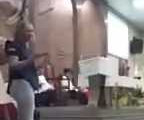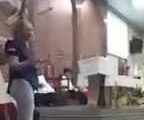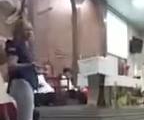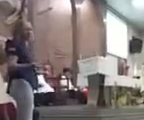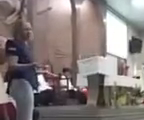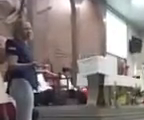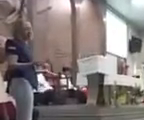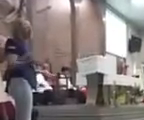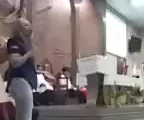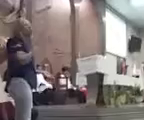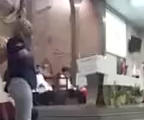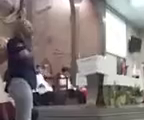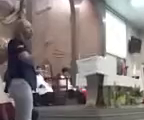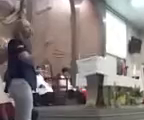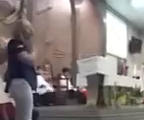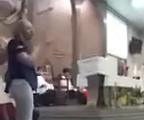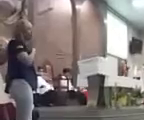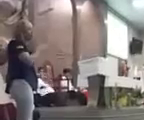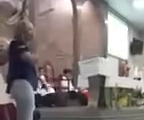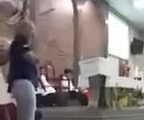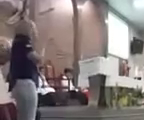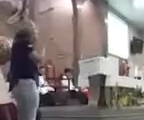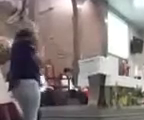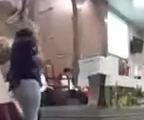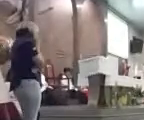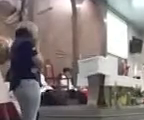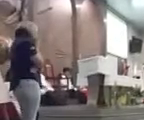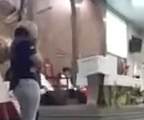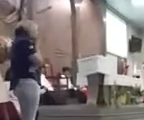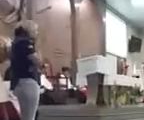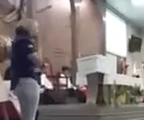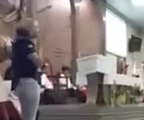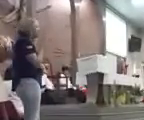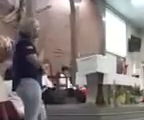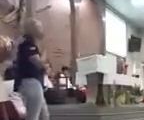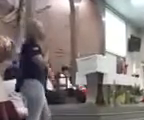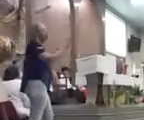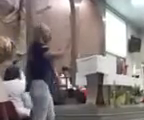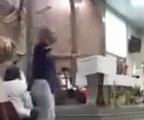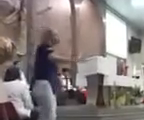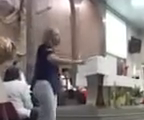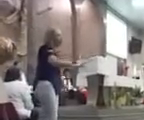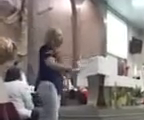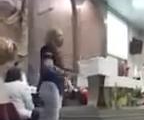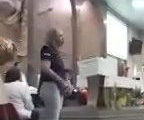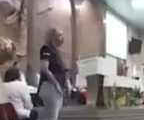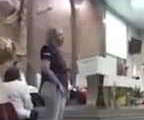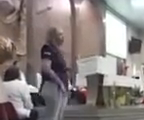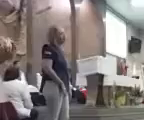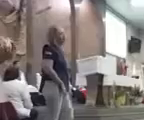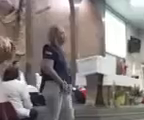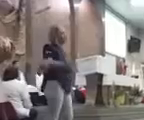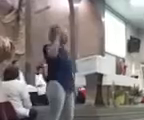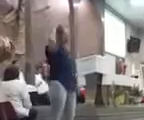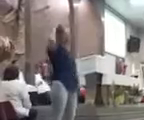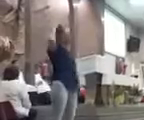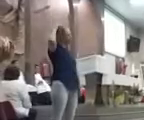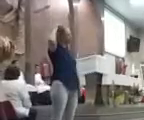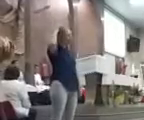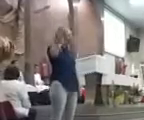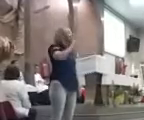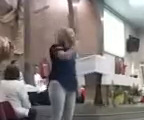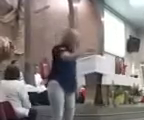amarrar vocês das mãos, os pés, jogar lá fora da igreja, para que fiquem lá com os infiéis, para que fiquem lá